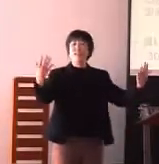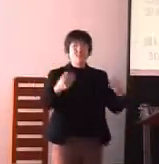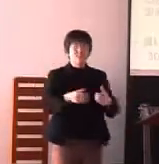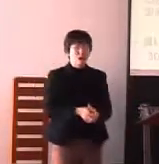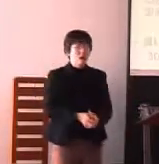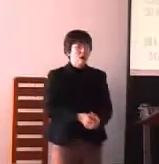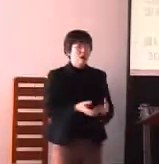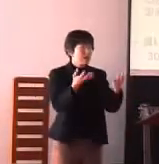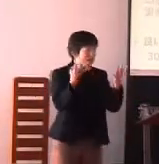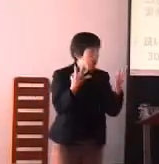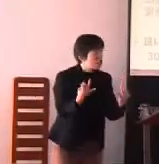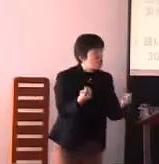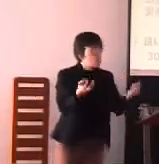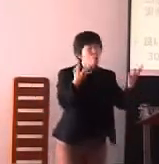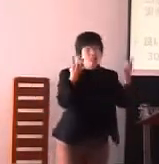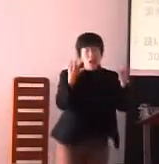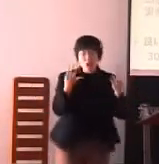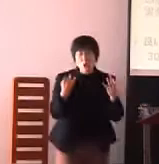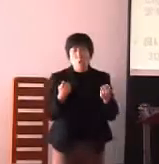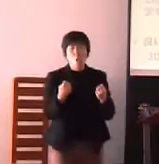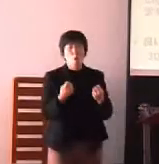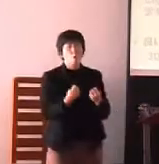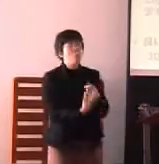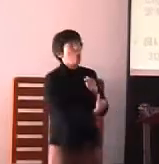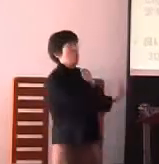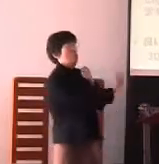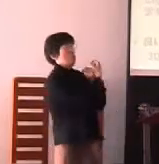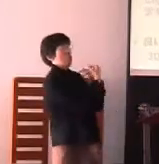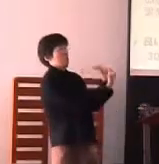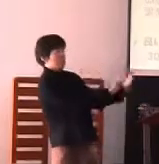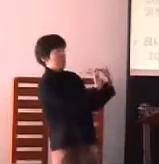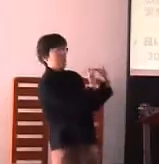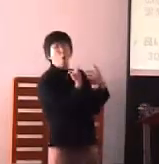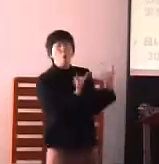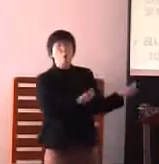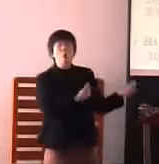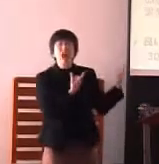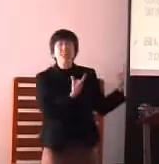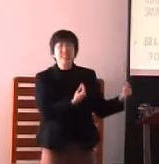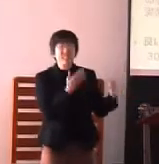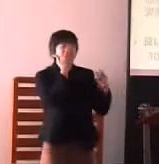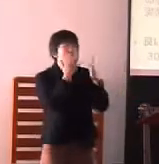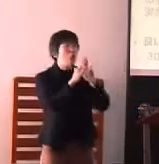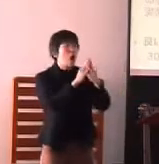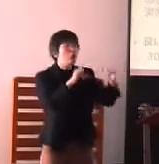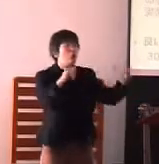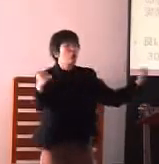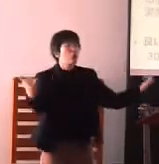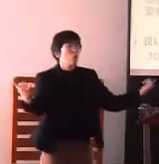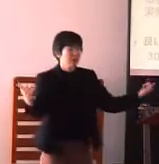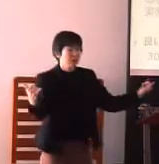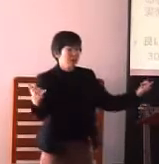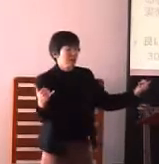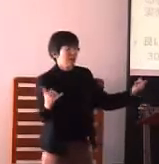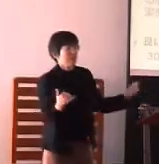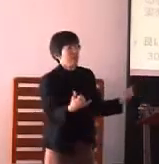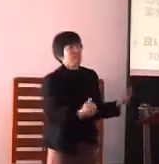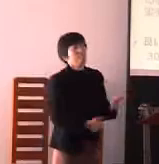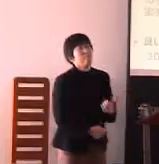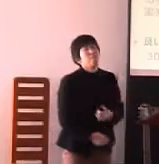にイスラエル人々に避難も受けました。つ